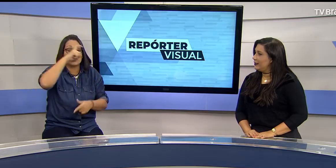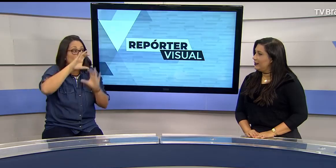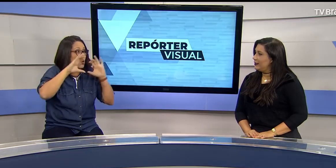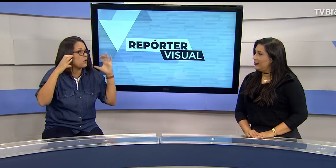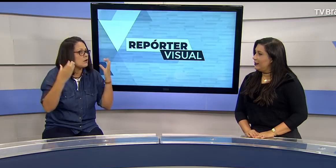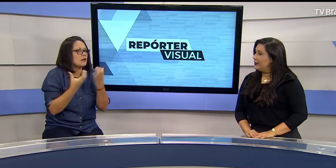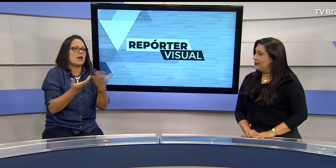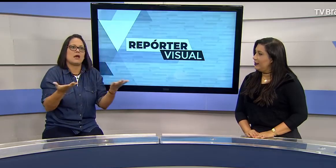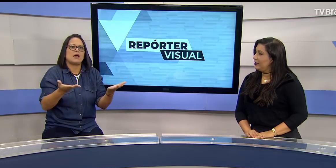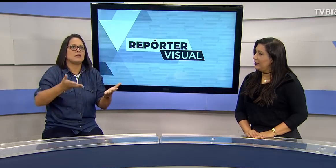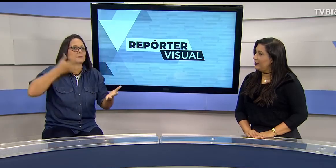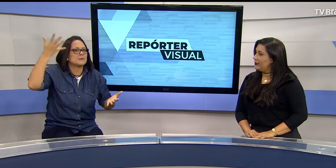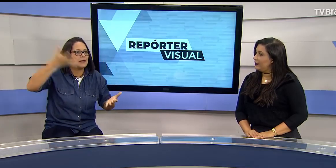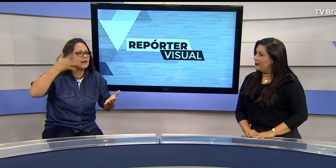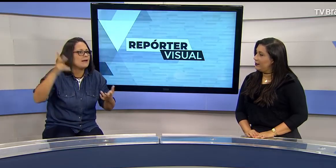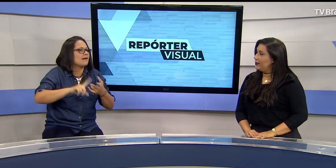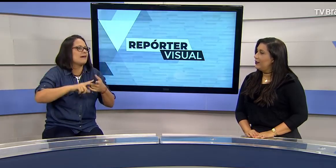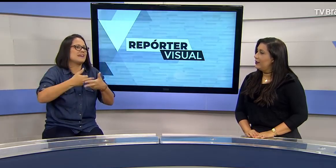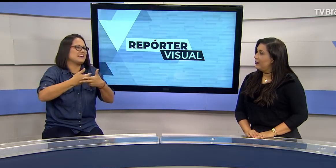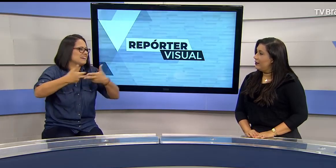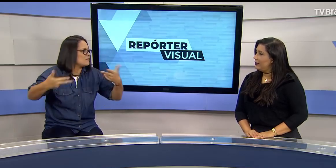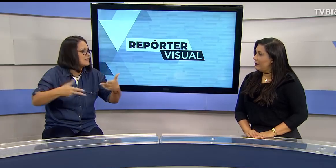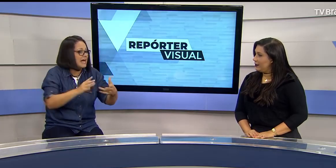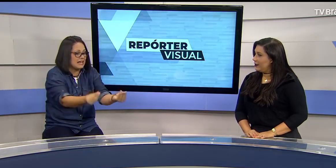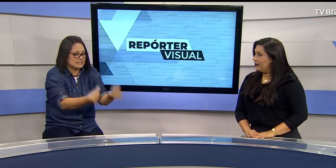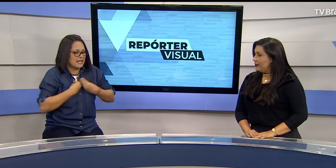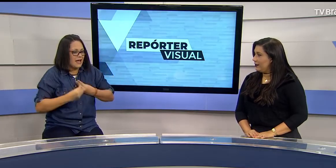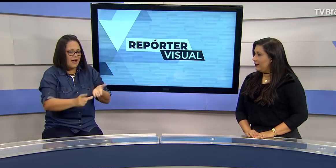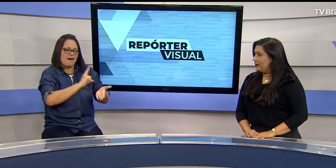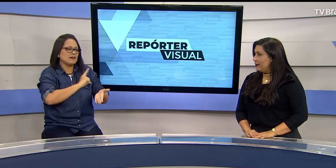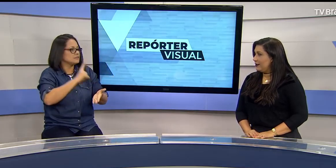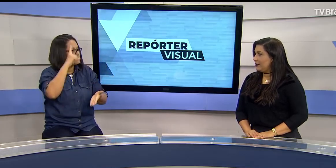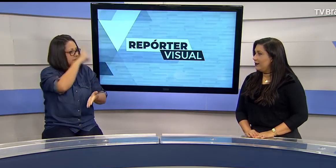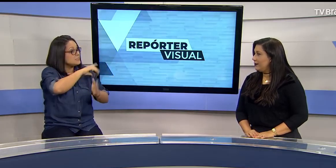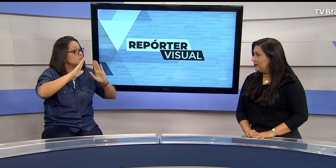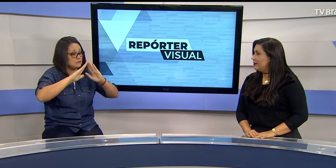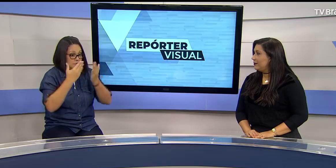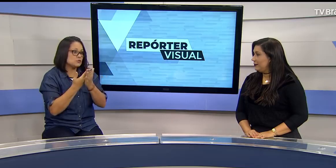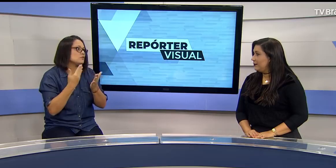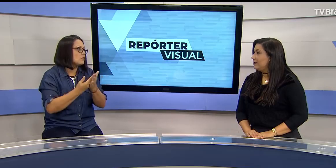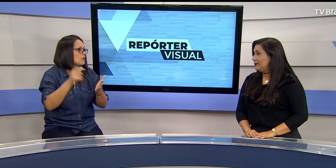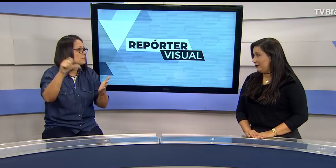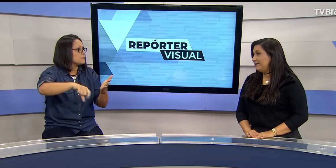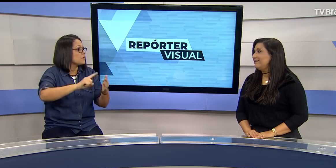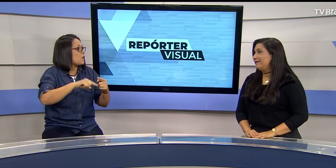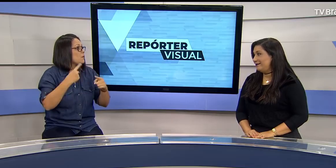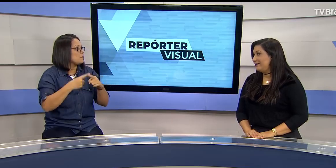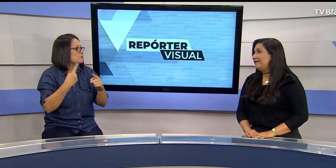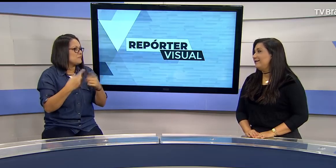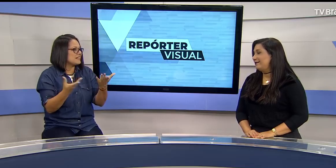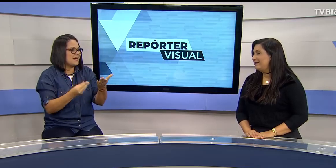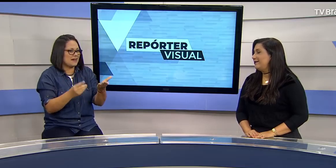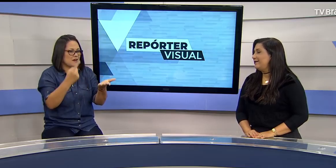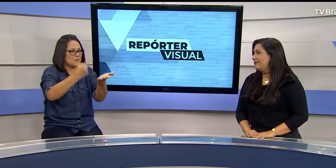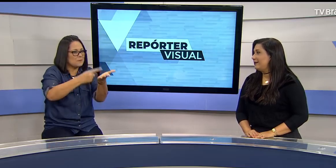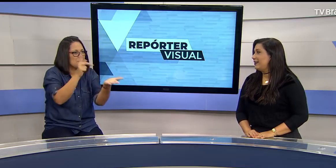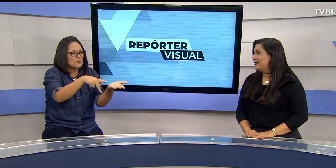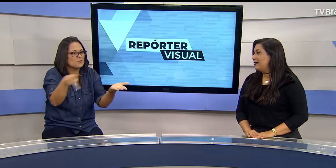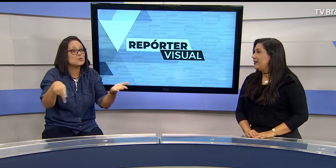direto. Não é assim. Este é um grande problema de quem vai atuar em congressos, palestras. Mesmo o